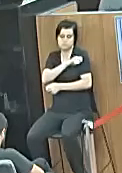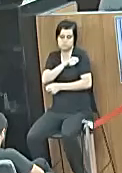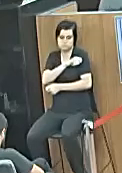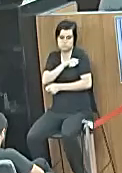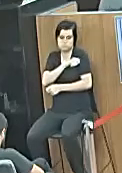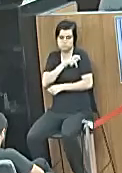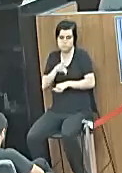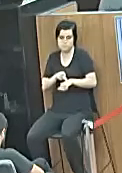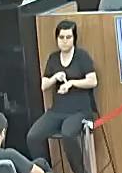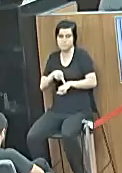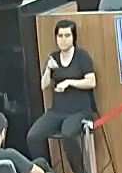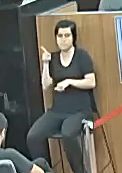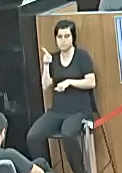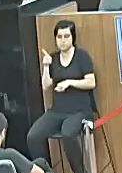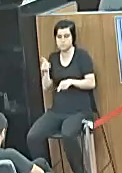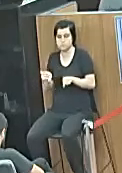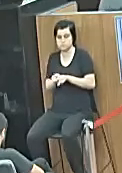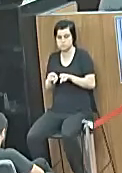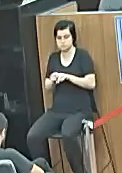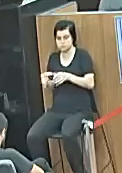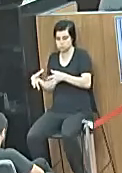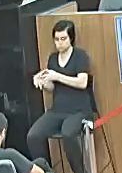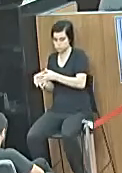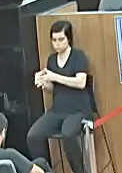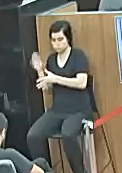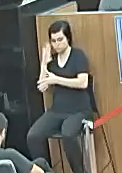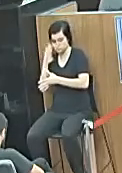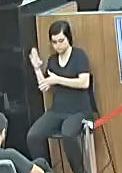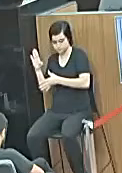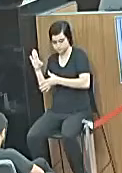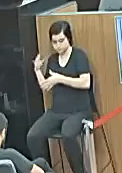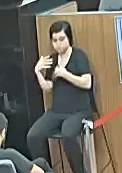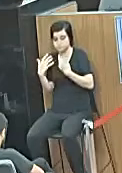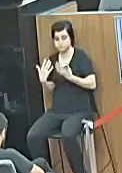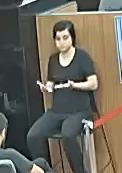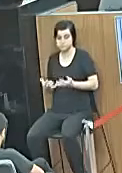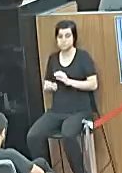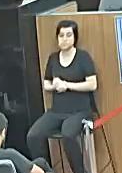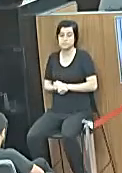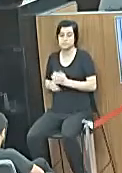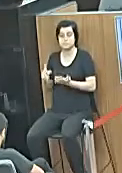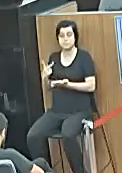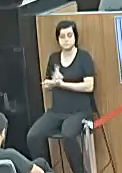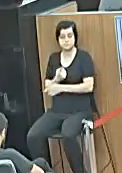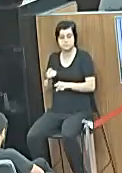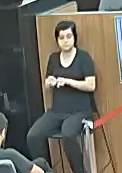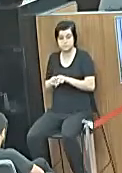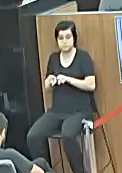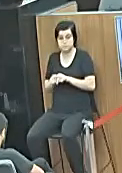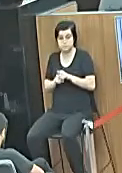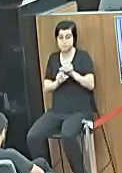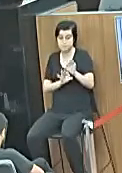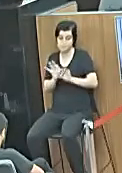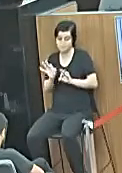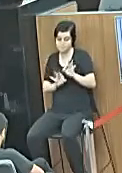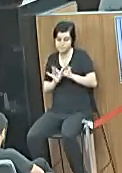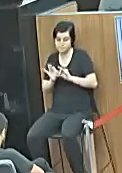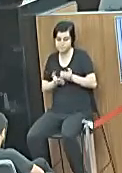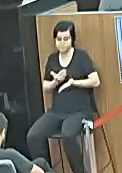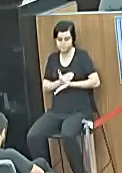no público alvo da ação também executar os programas de iniciação científica